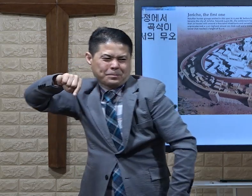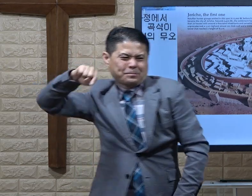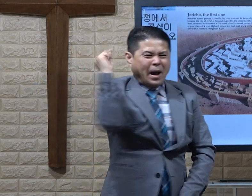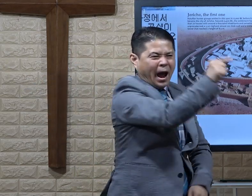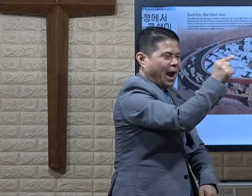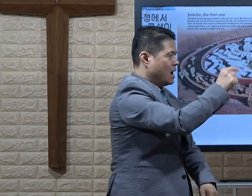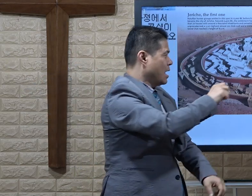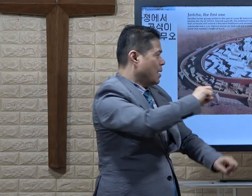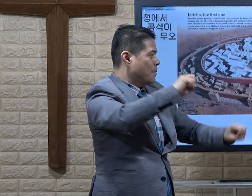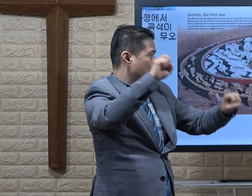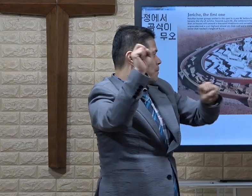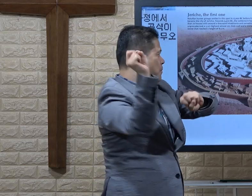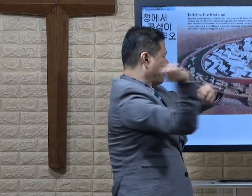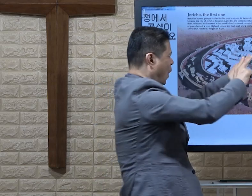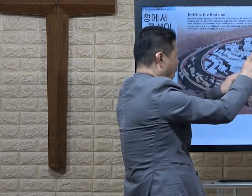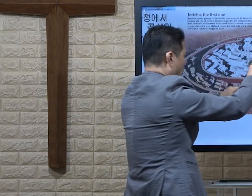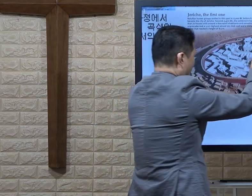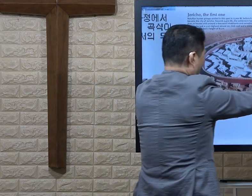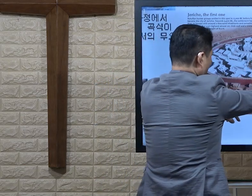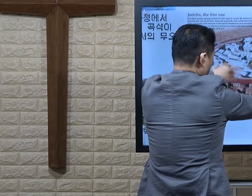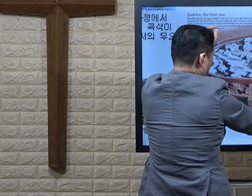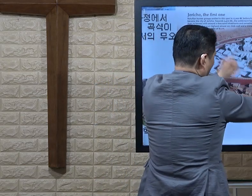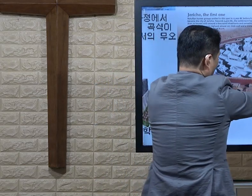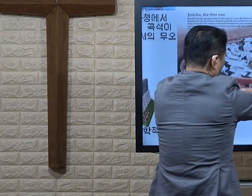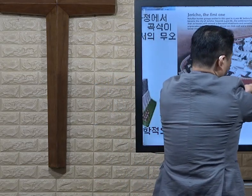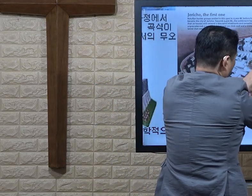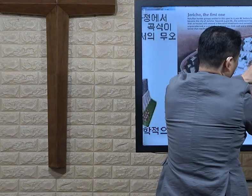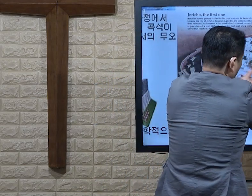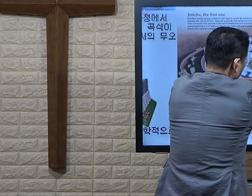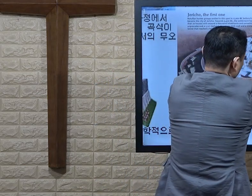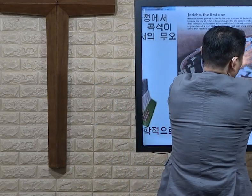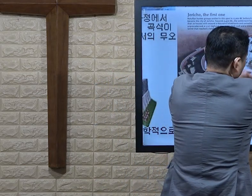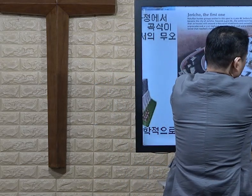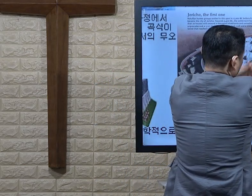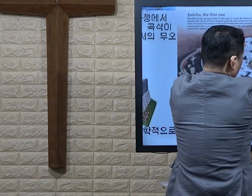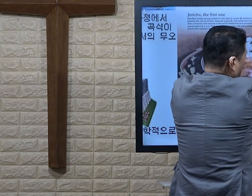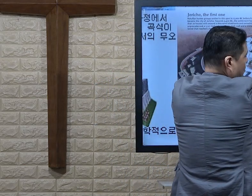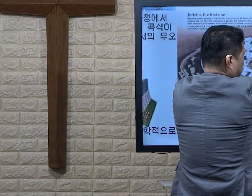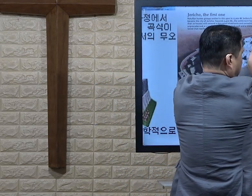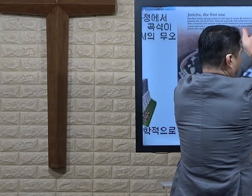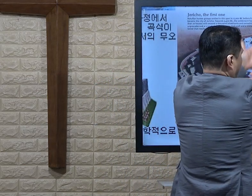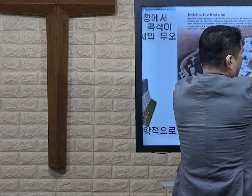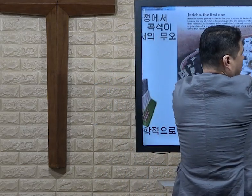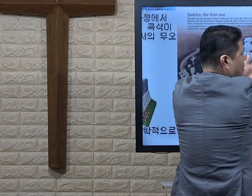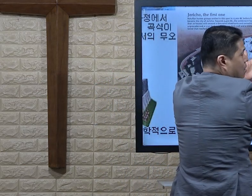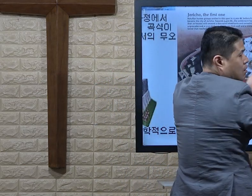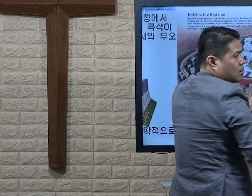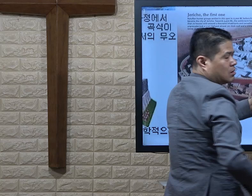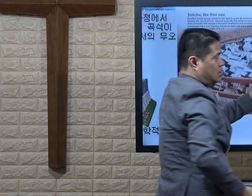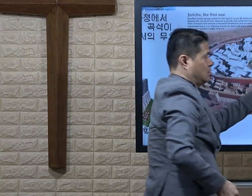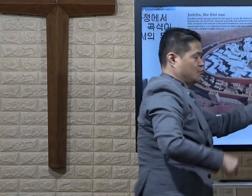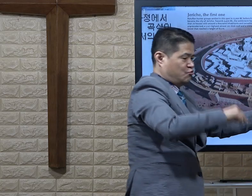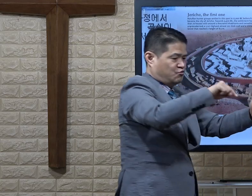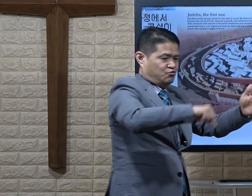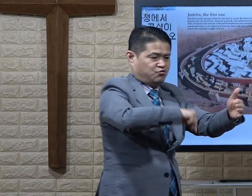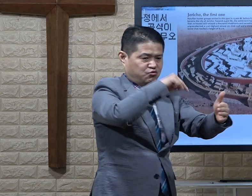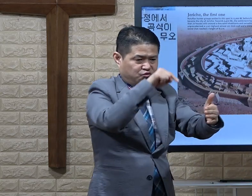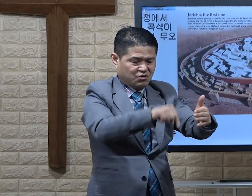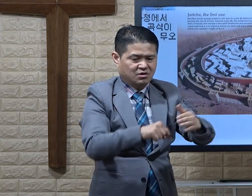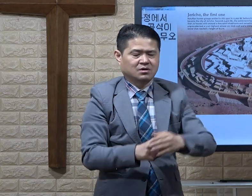하늘에서 소리를 발하시자마자 성 안에 있는 것들이 불이 타기 시작하며